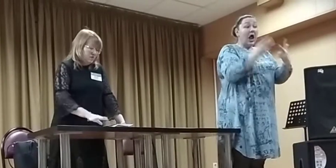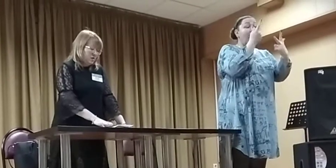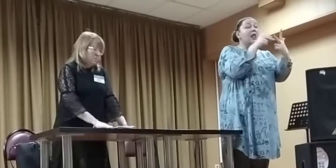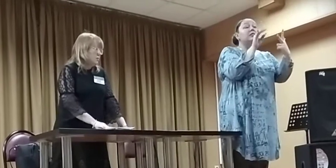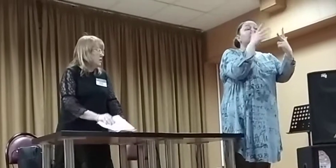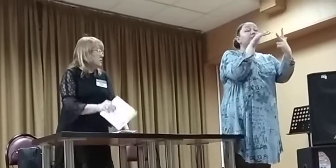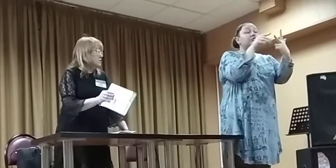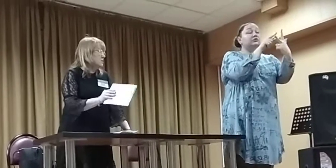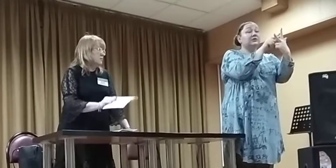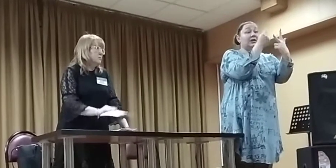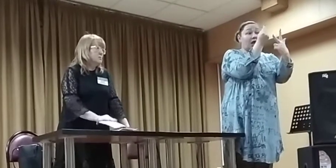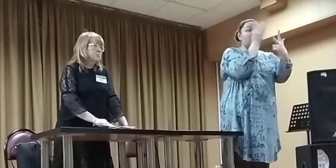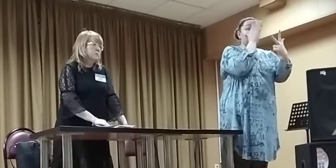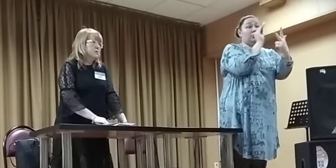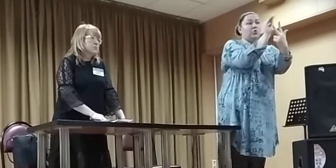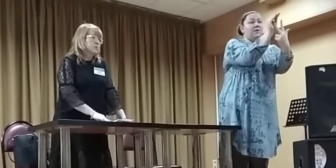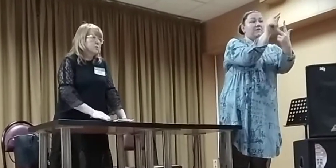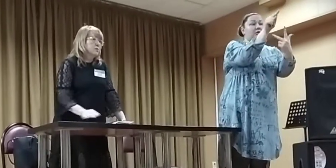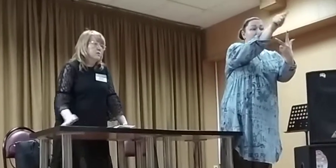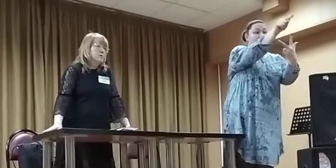Там есть эти расчетки? Нет.